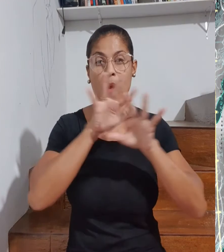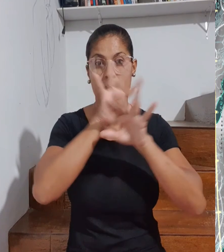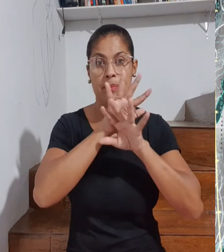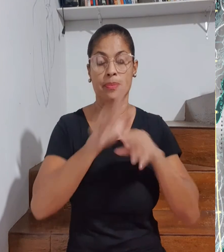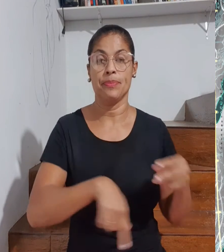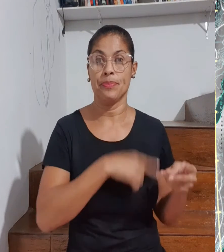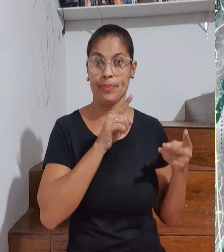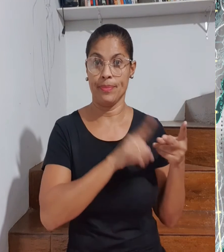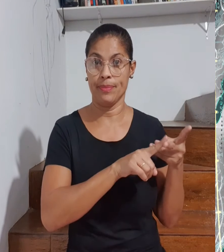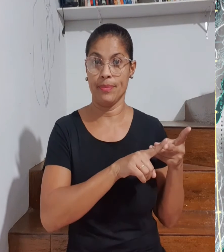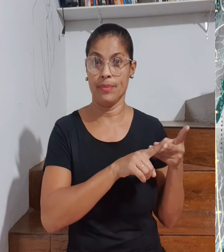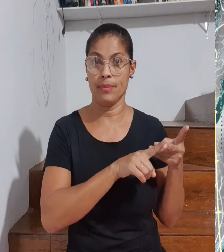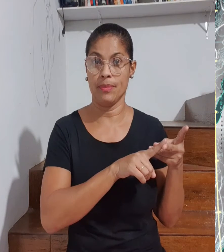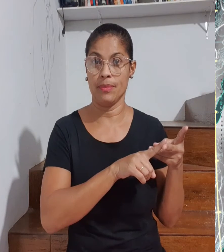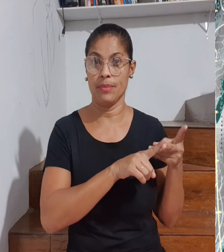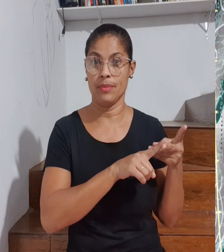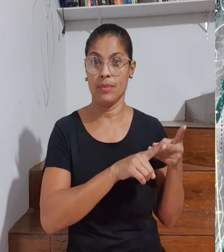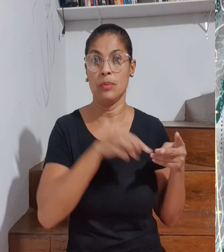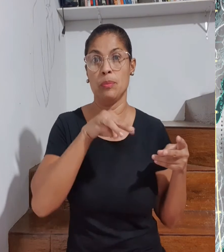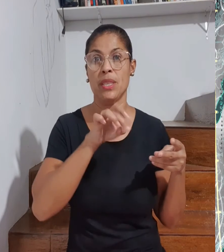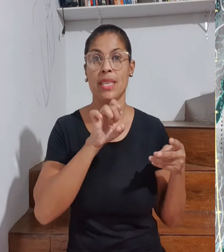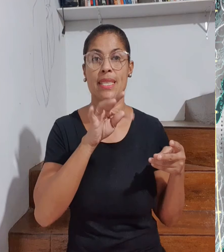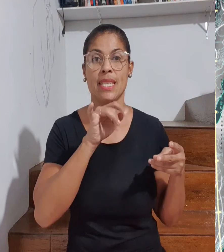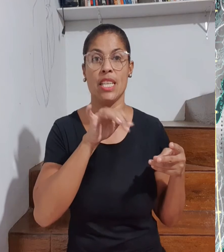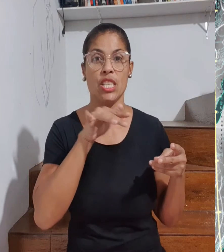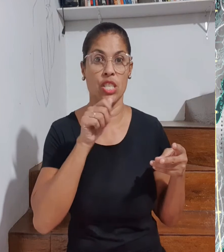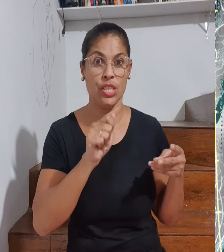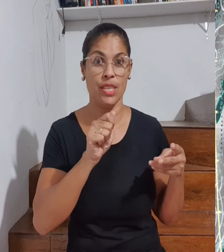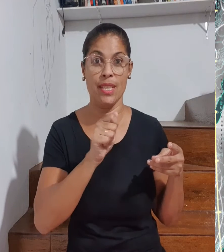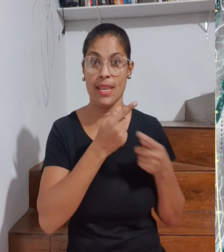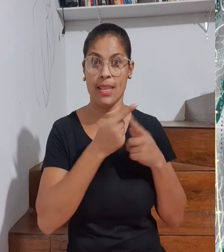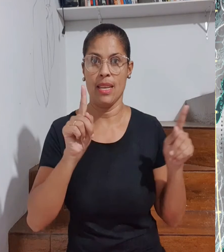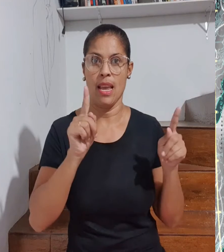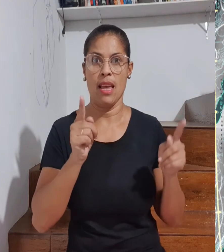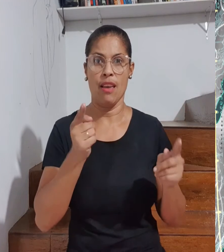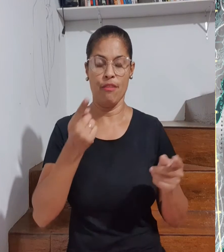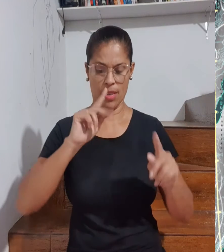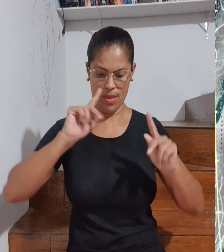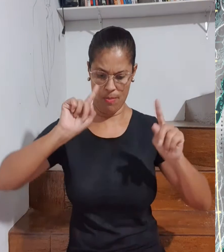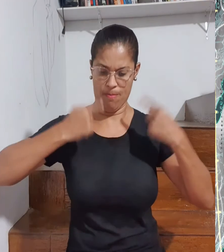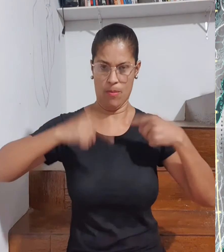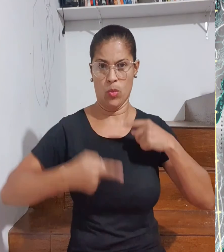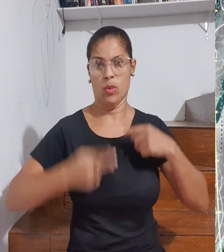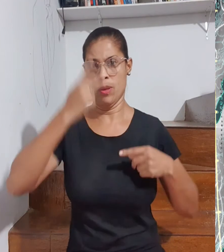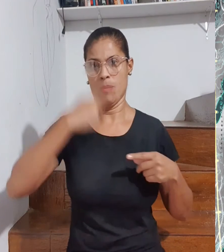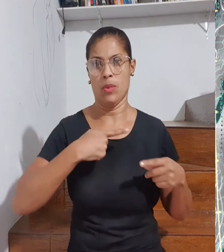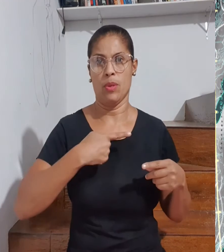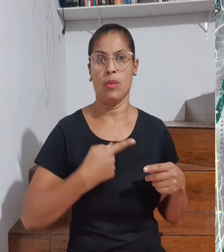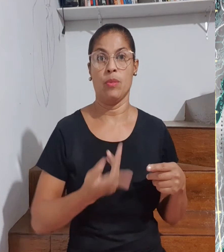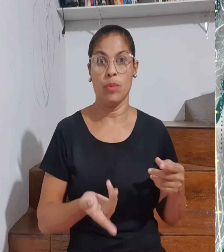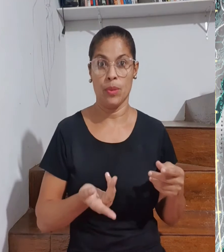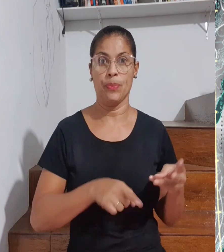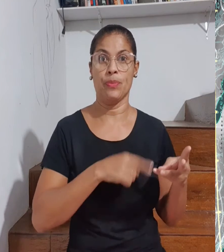A neostigmina, para o tratamento da miastenia graves, uma doença autoimune, na atonia